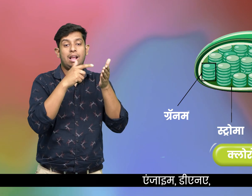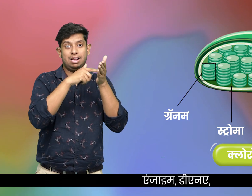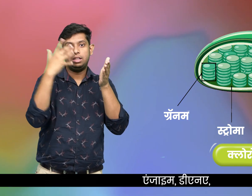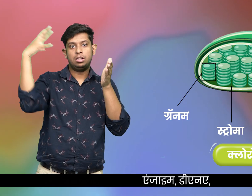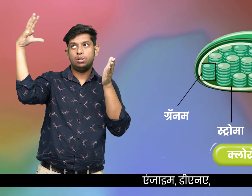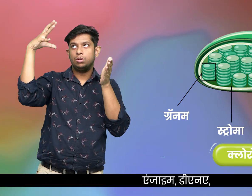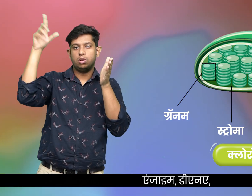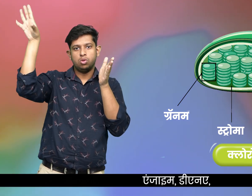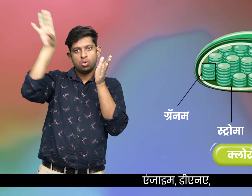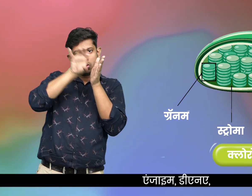एन्झाईम, DNA,